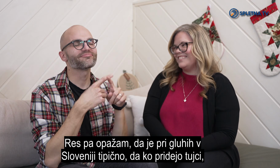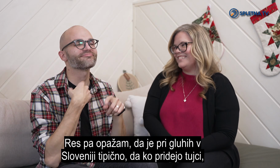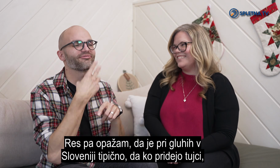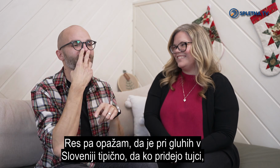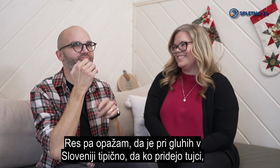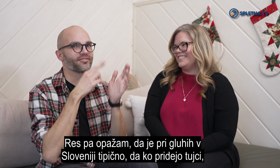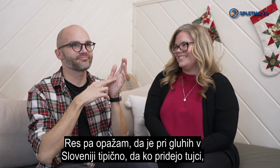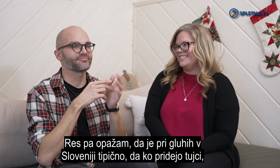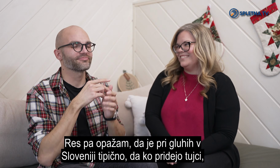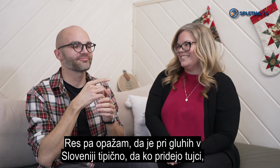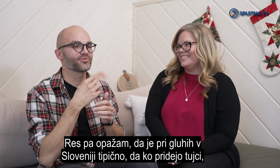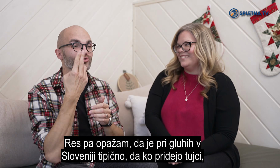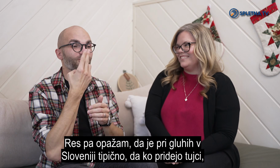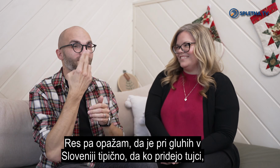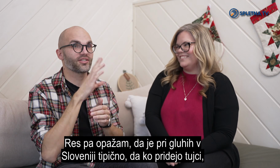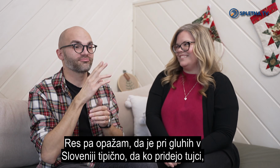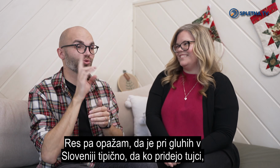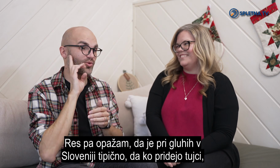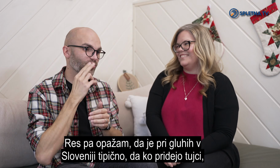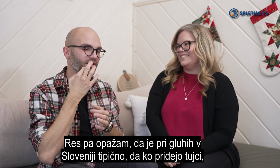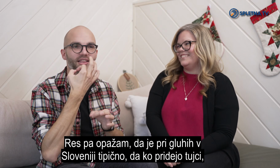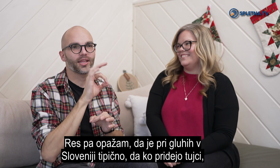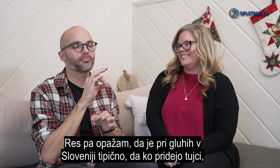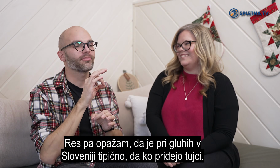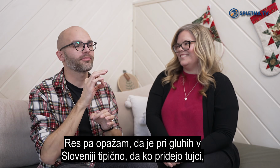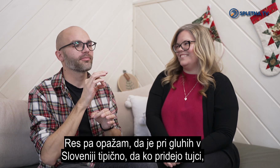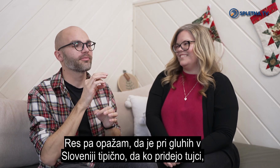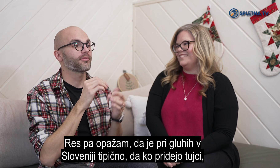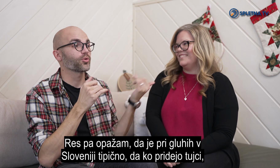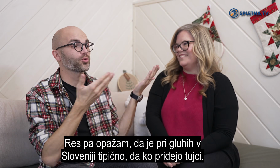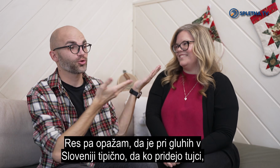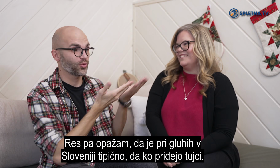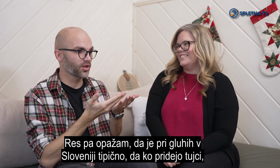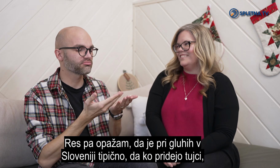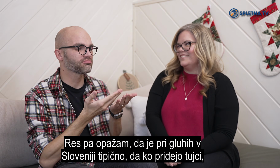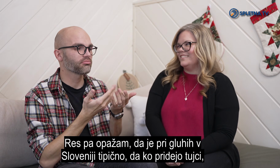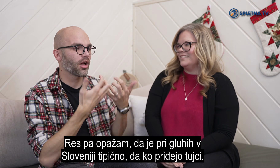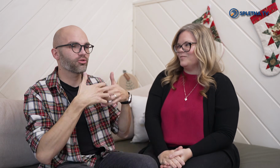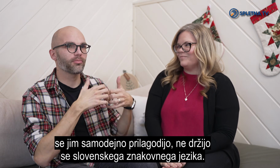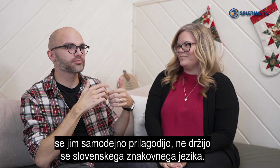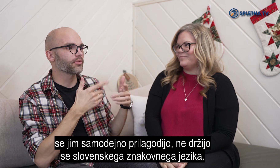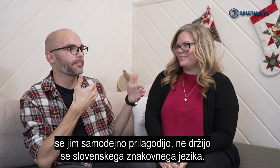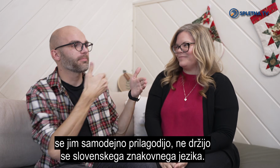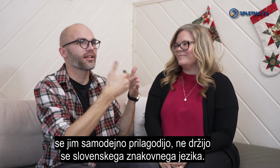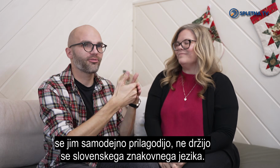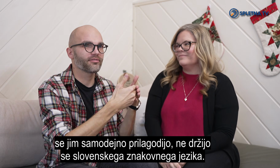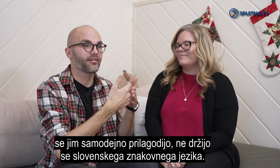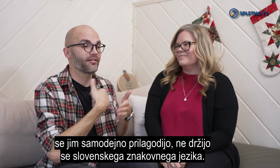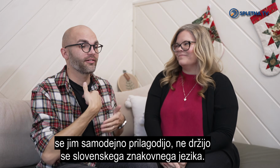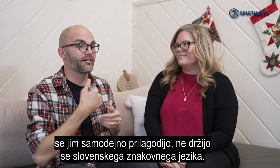Res pa opažam, da je pri gluhih v Sloveniji tipično, da ko pridejo tujci, se jim samodejno prilagodijo. Ne držijo se